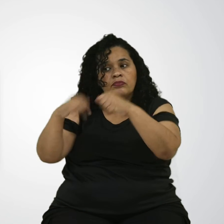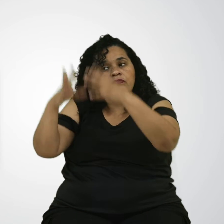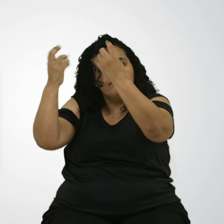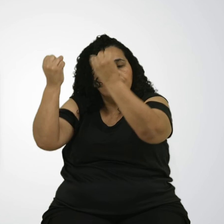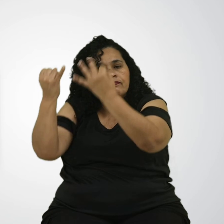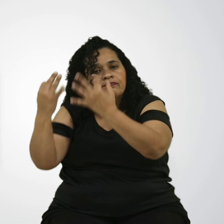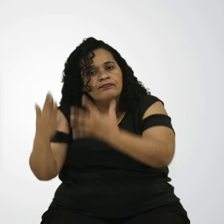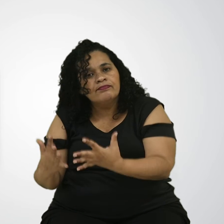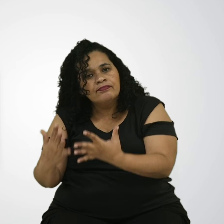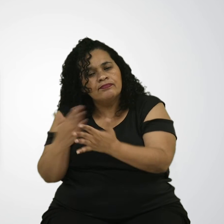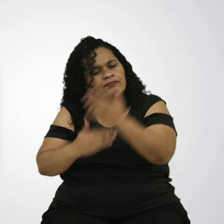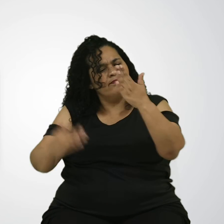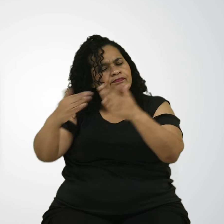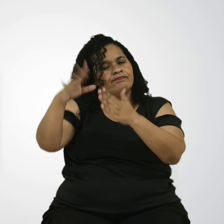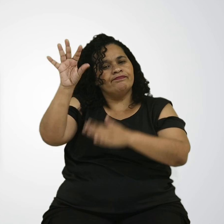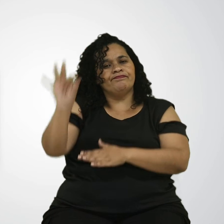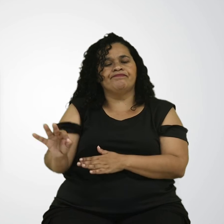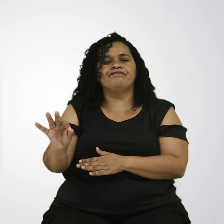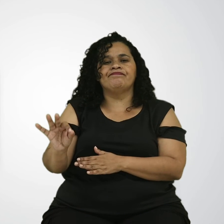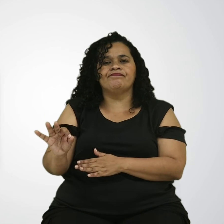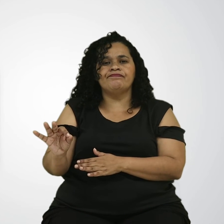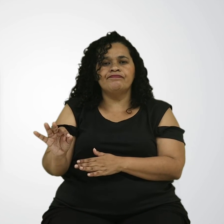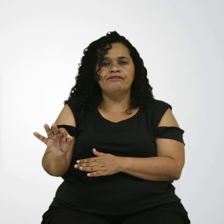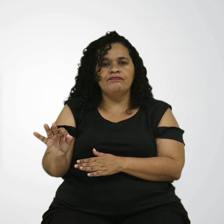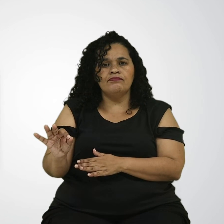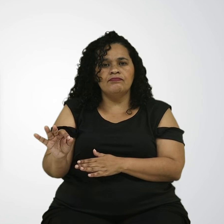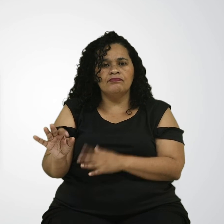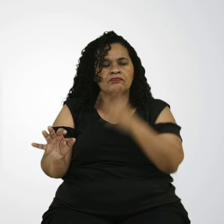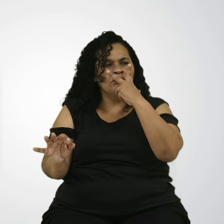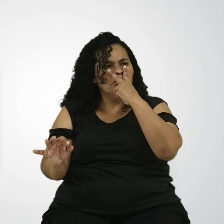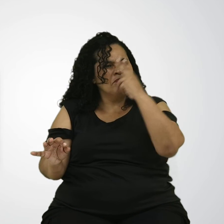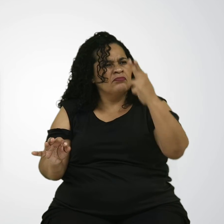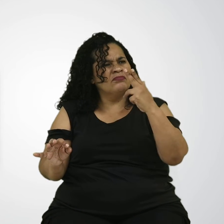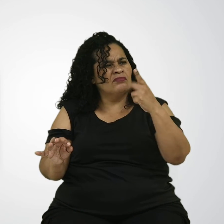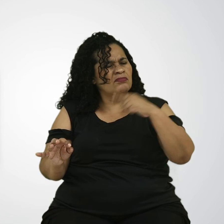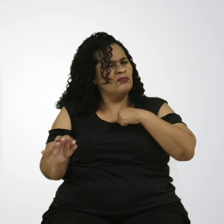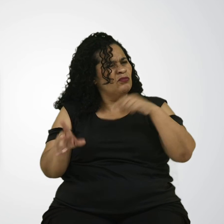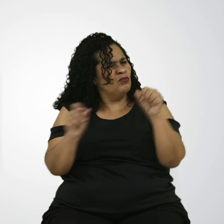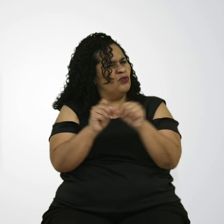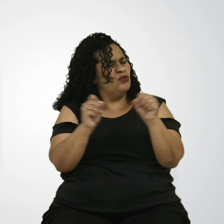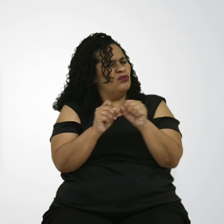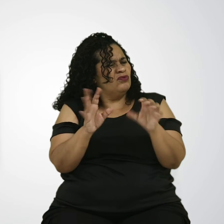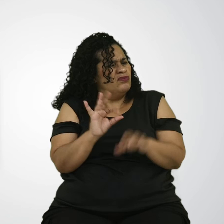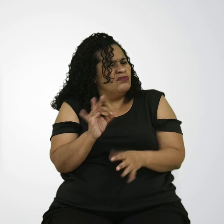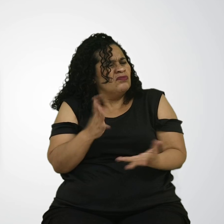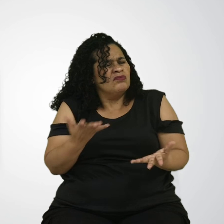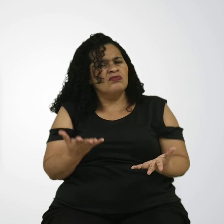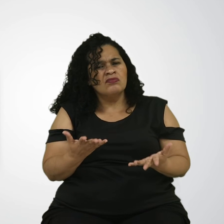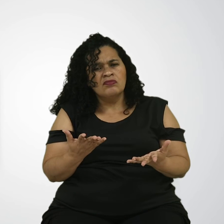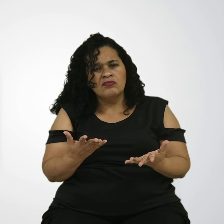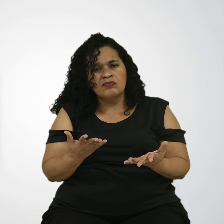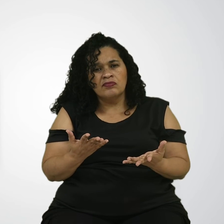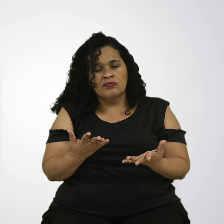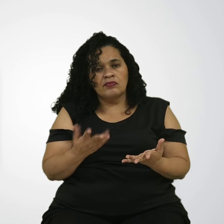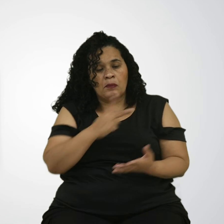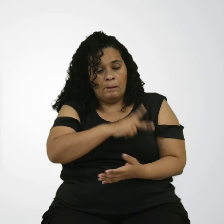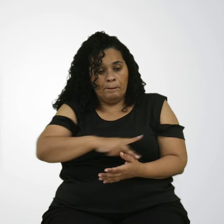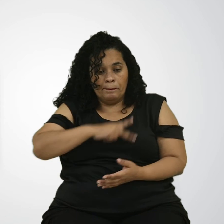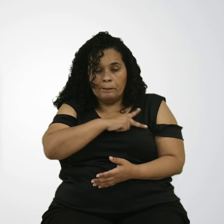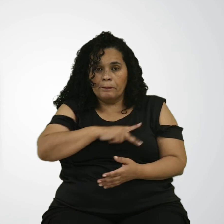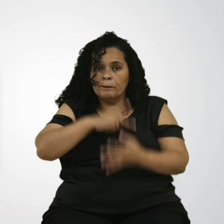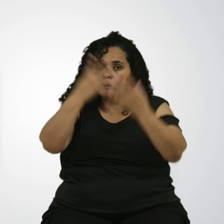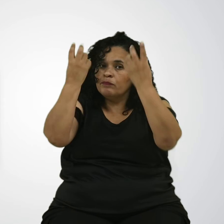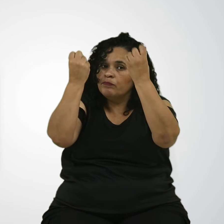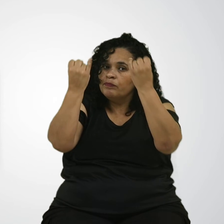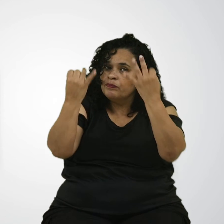for explicado, ele vai achar que aquela disciplina foi injusta. Paulo está falando aqui da disciplina ou da orientação dos